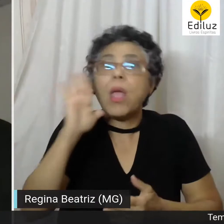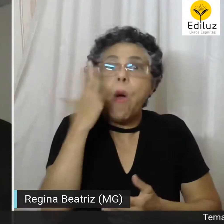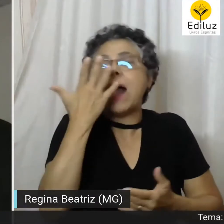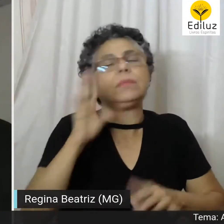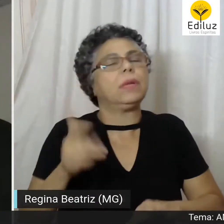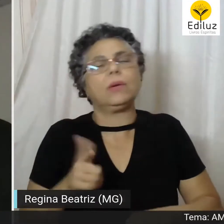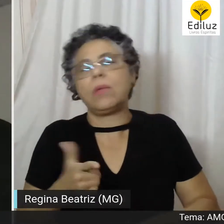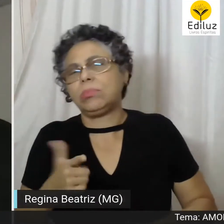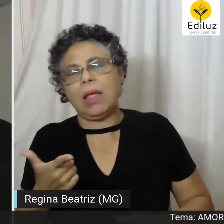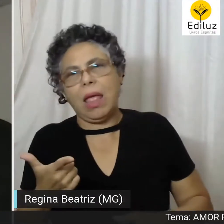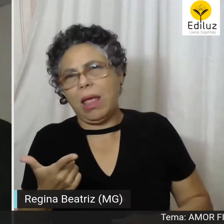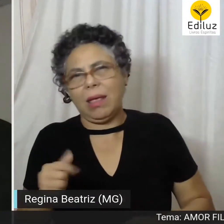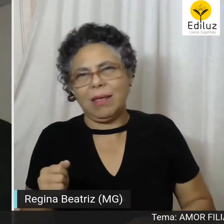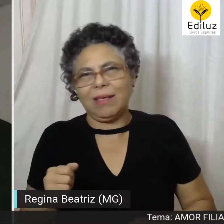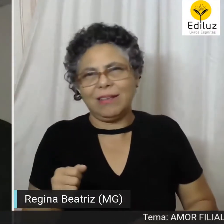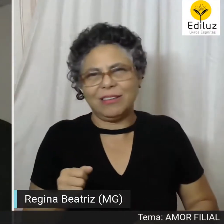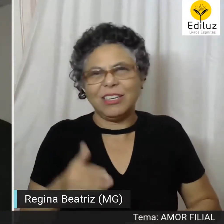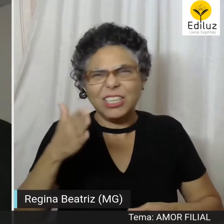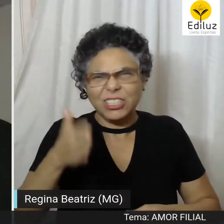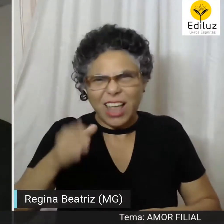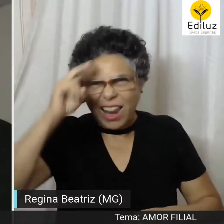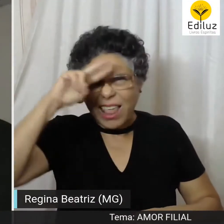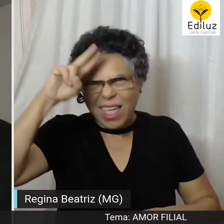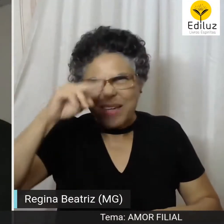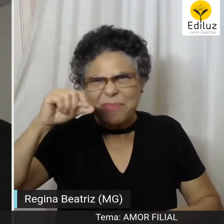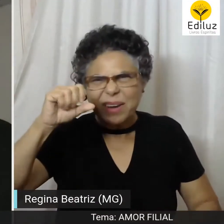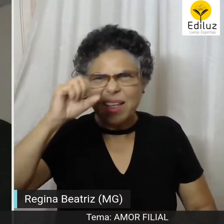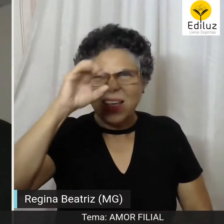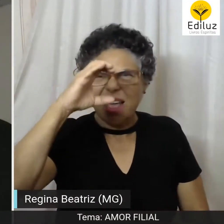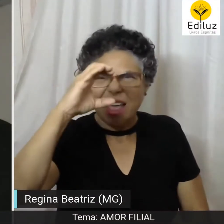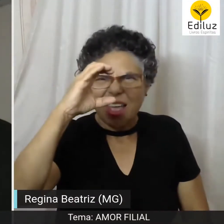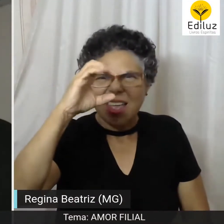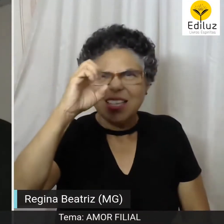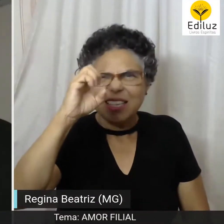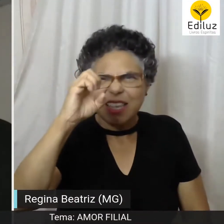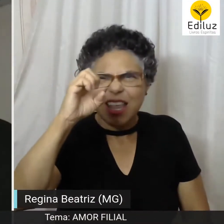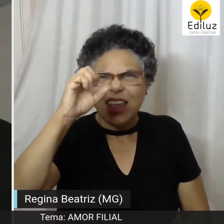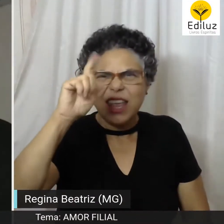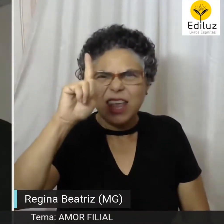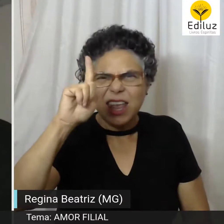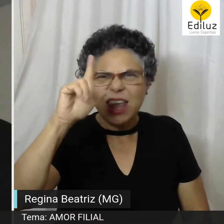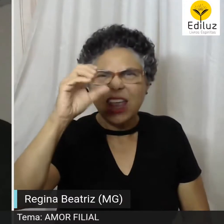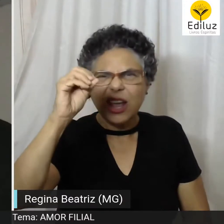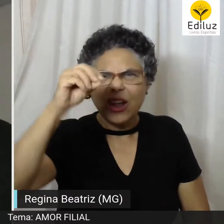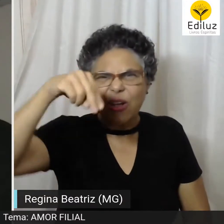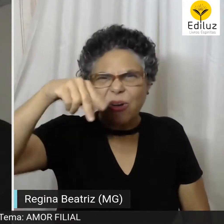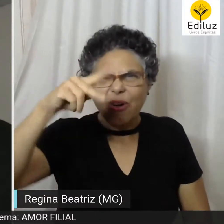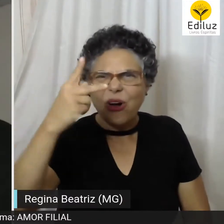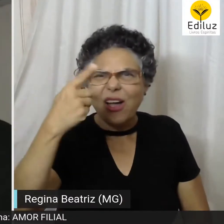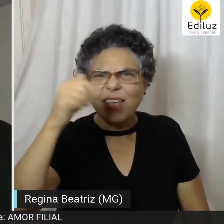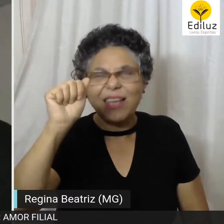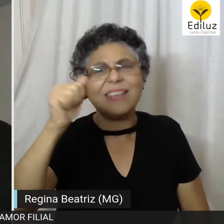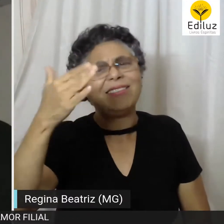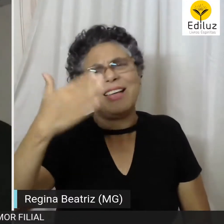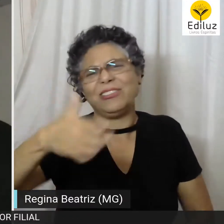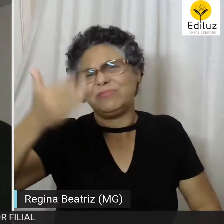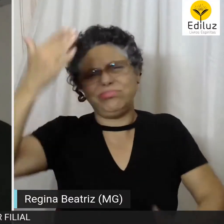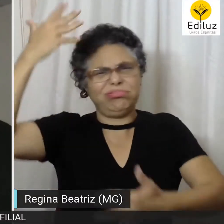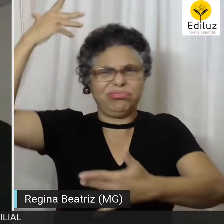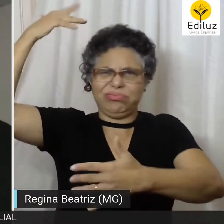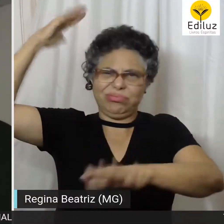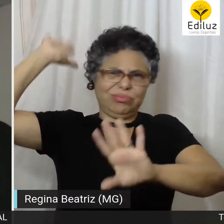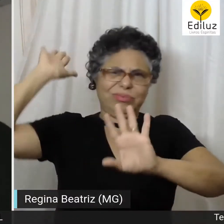cegonha é objeto de uma metáfora, que hoje, né, com o avanço da tecnologia e o acesso